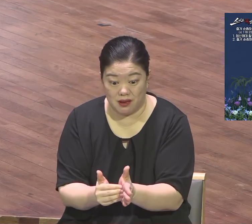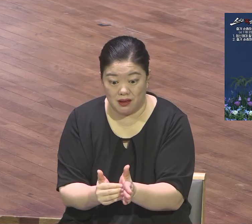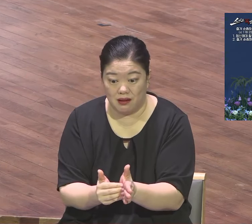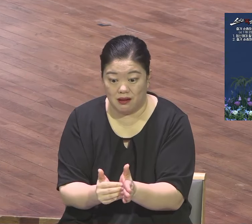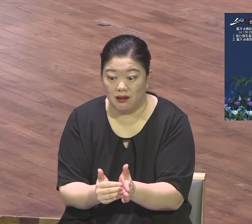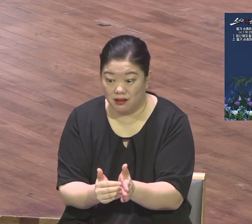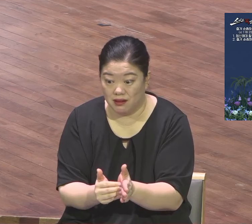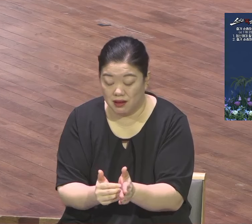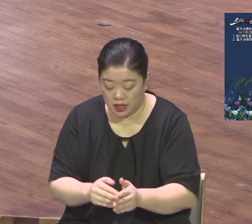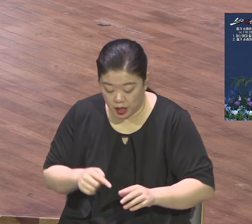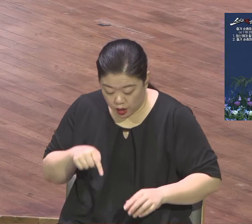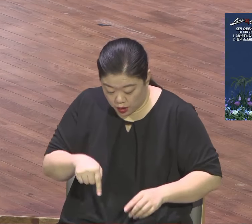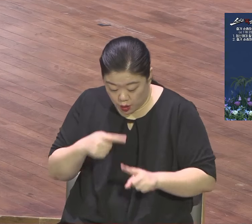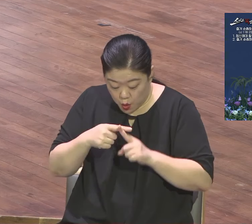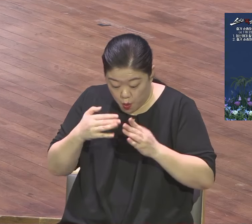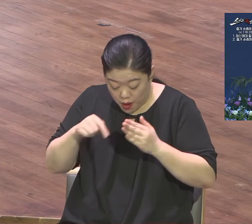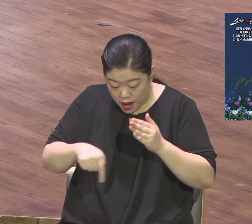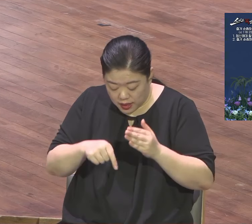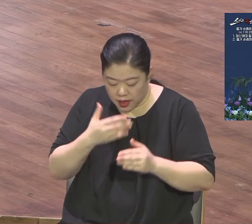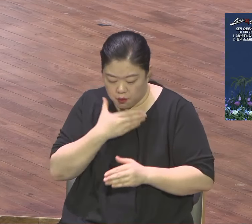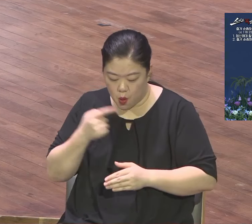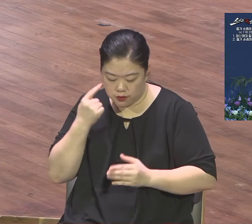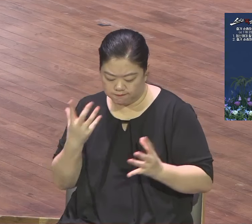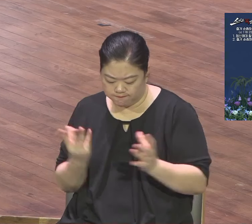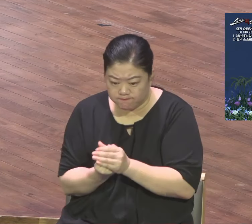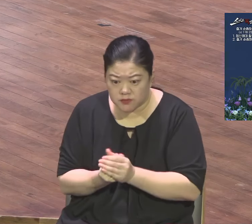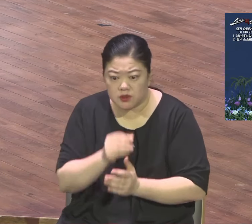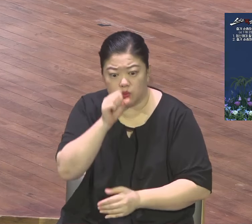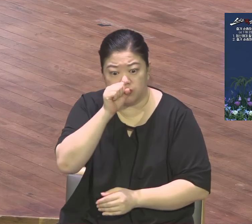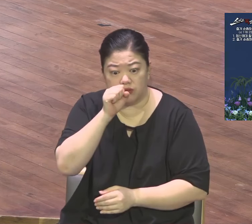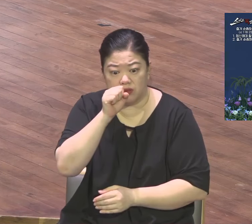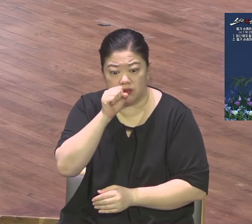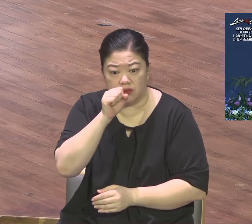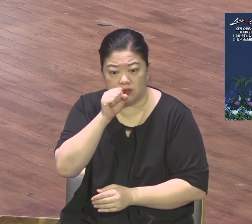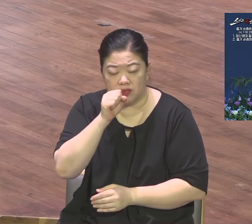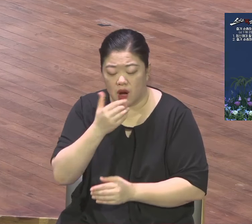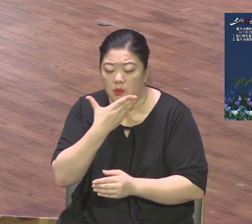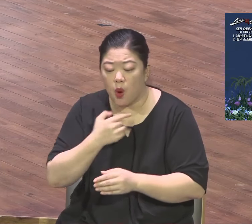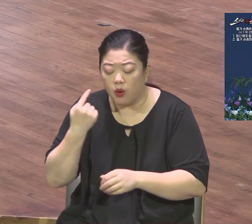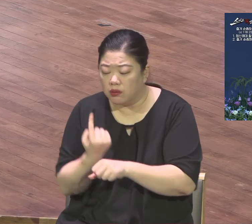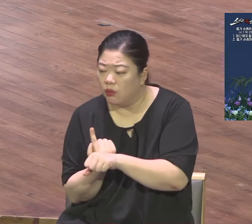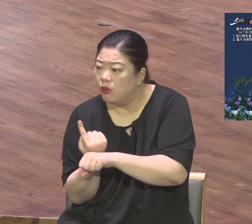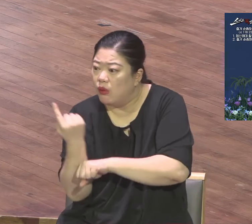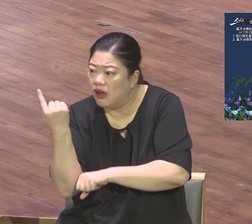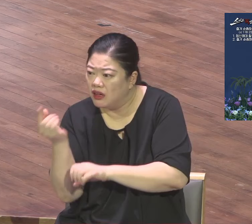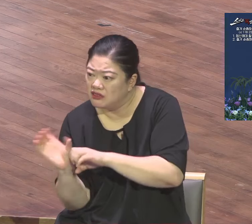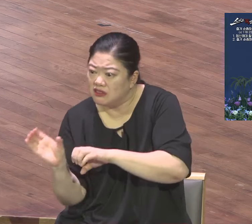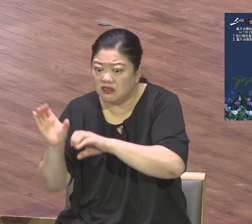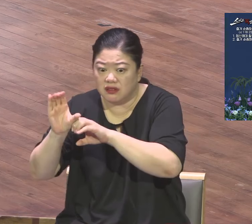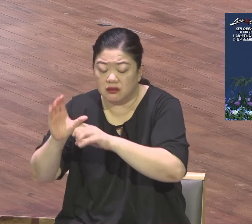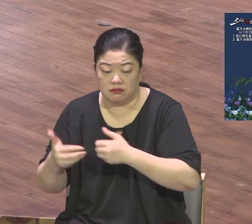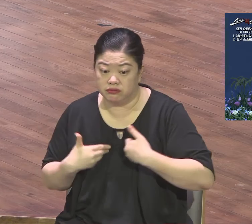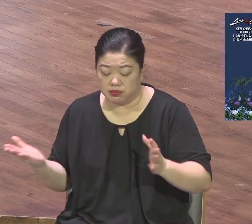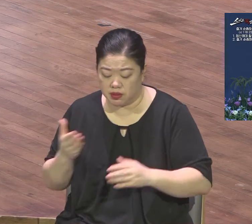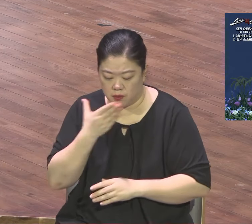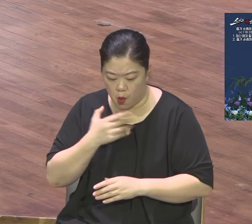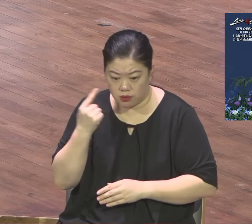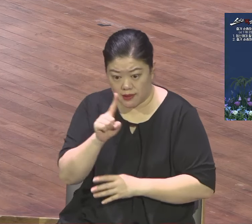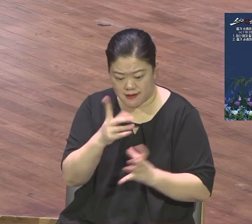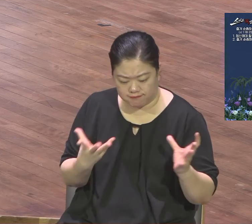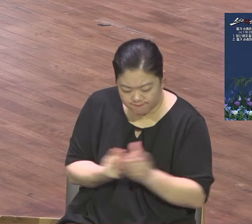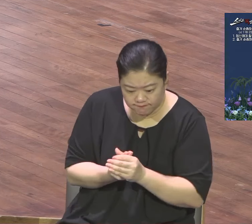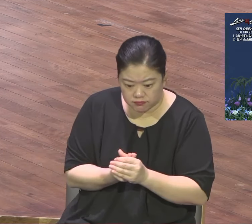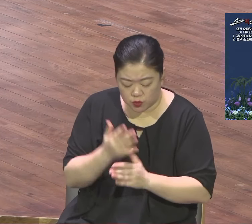이 교회는 복음이 돼야 돼요. 여러분은 복음 체질 되시기 바랍니다. 아무리 잘못해도